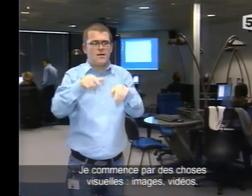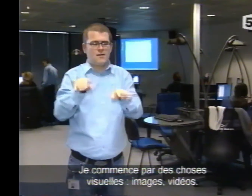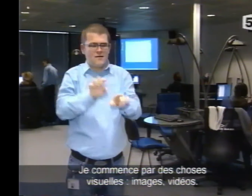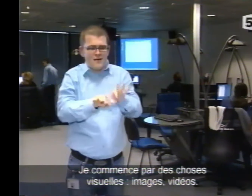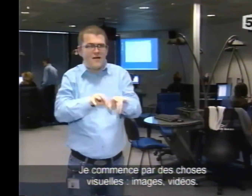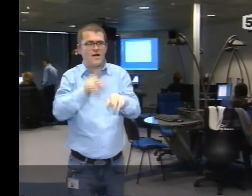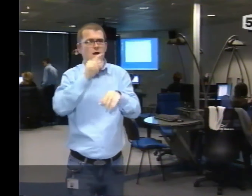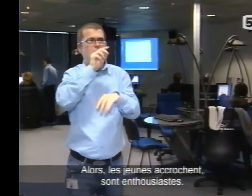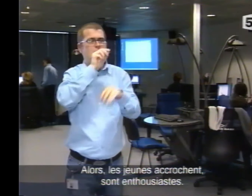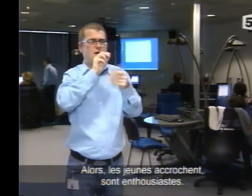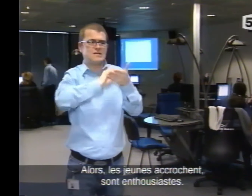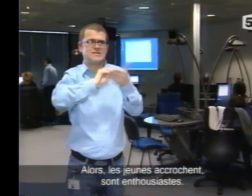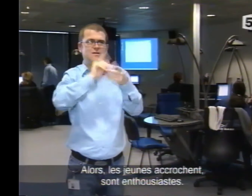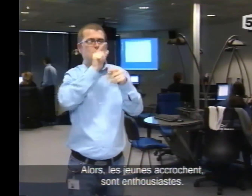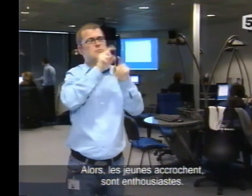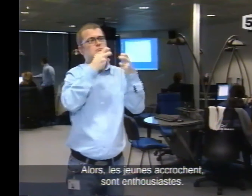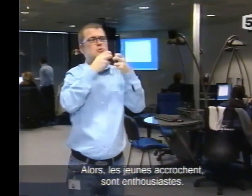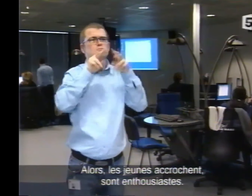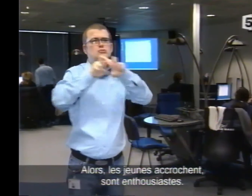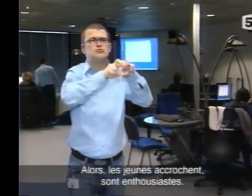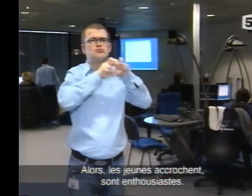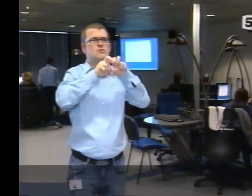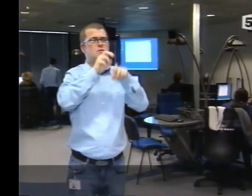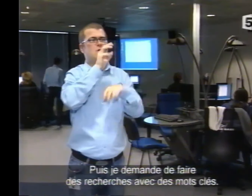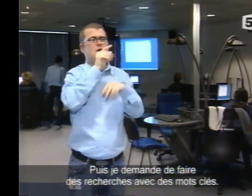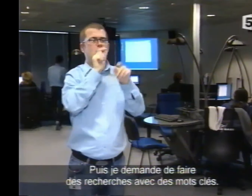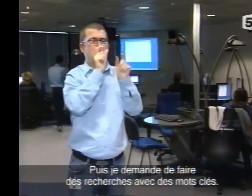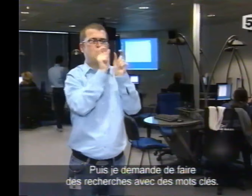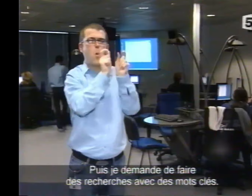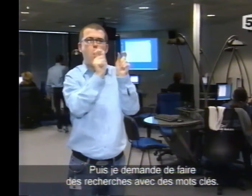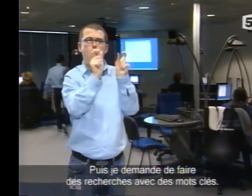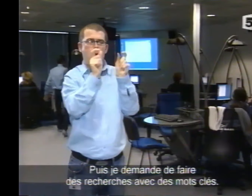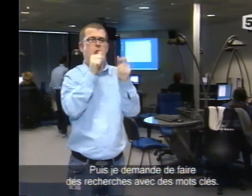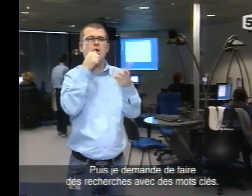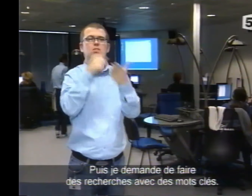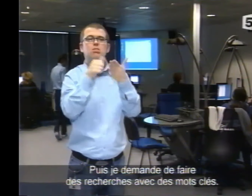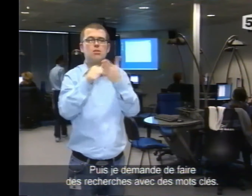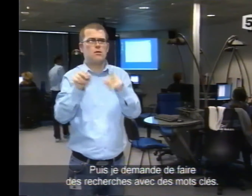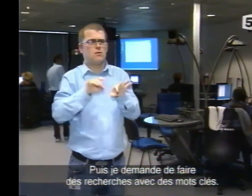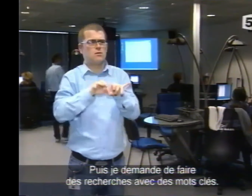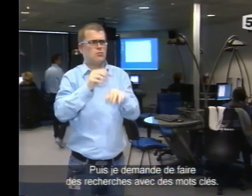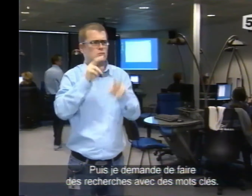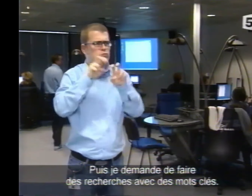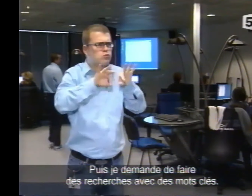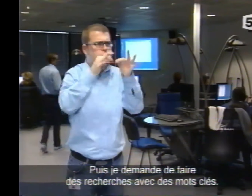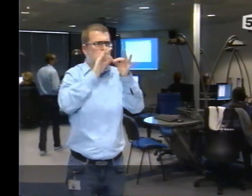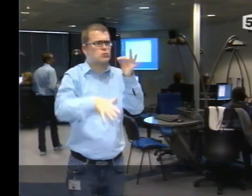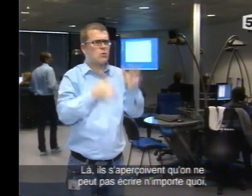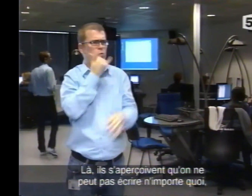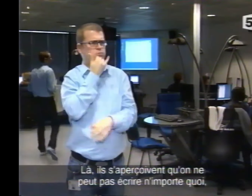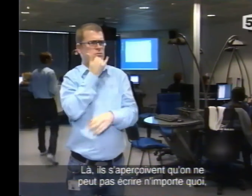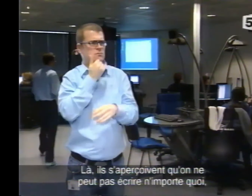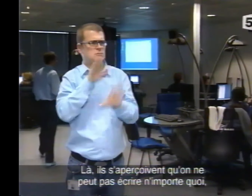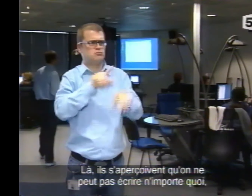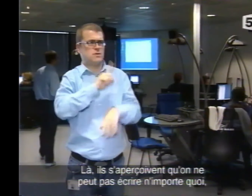vidéos. Alors les jeunes accrochent, ils sont enthousiastes. Et peu à peu, je leur demande de faire des recherches avec des mots-clés. Et là, ils s'aperçoivent